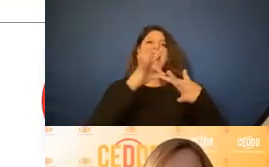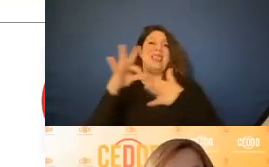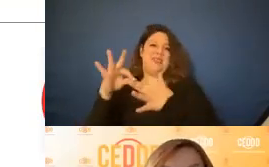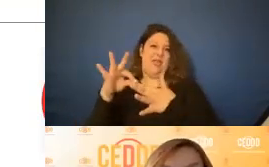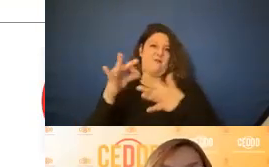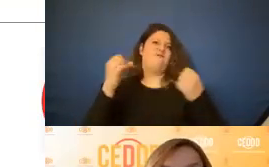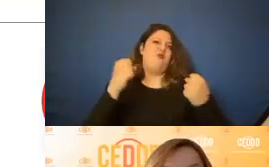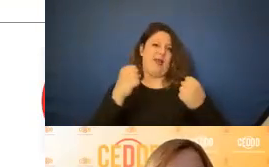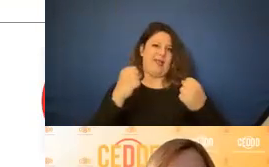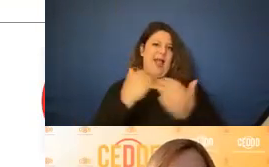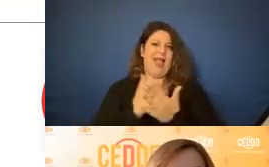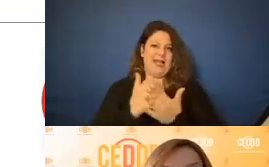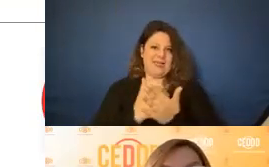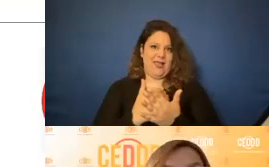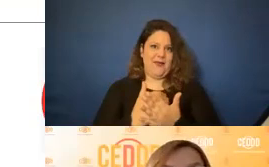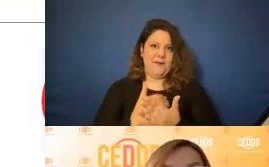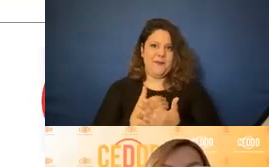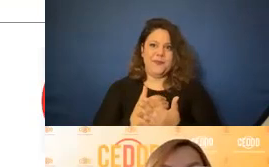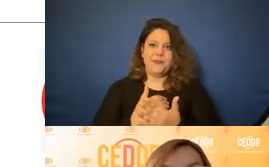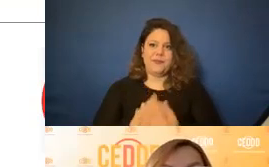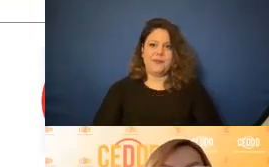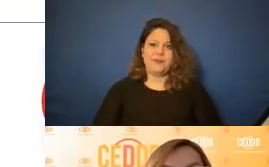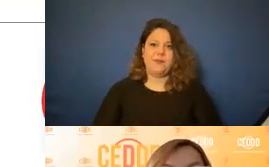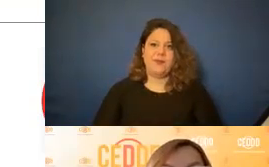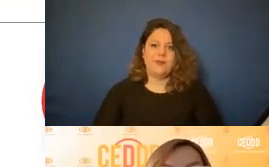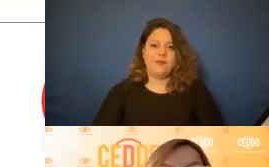¿no? Es el que, bueno, pone allí sus